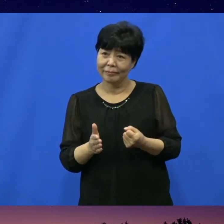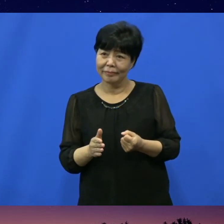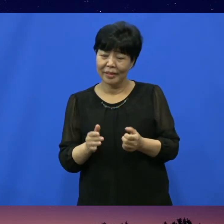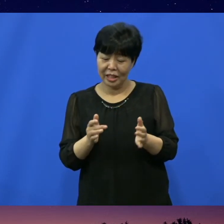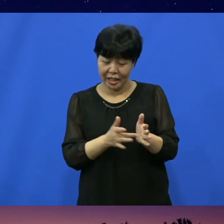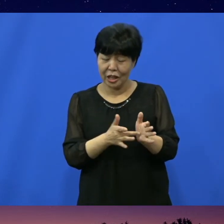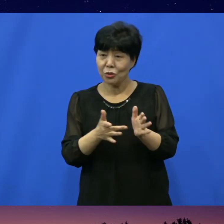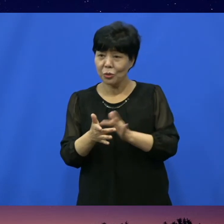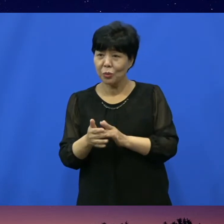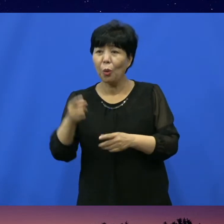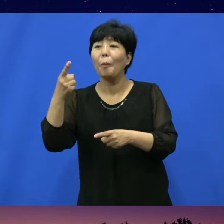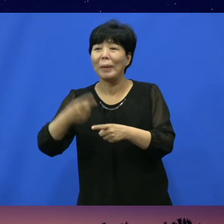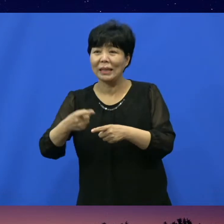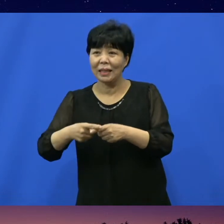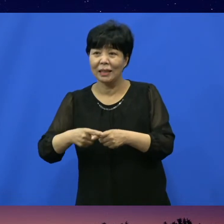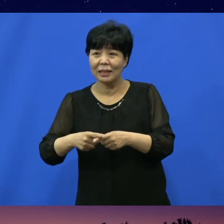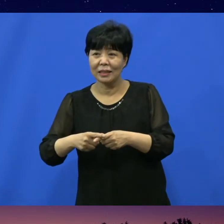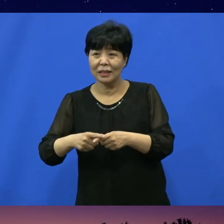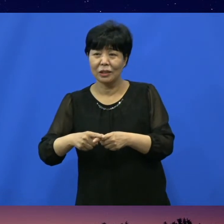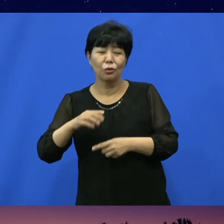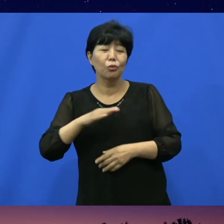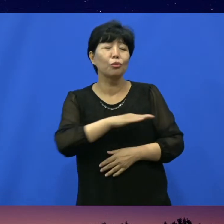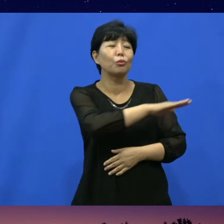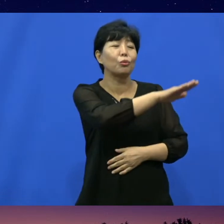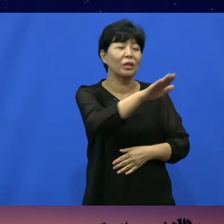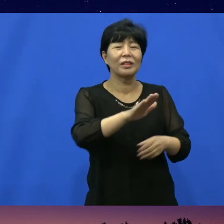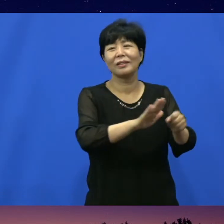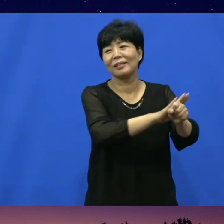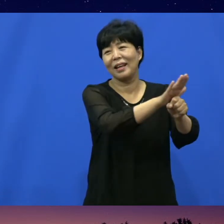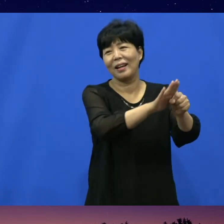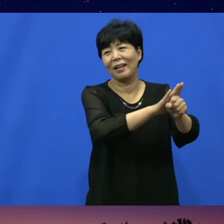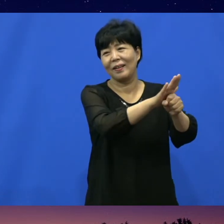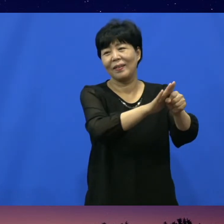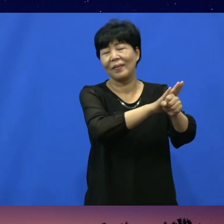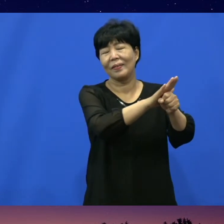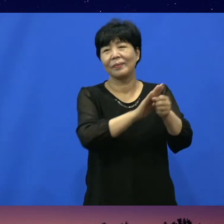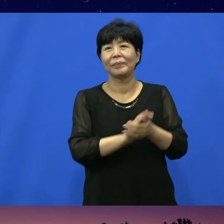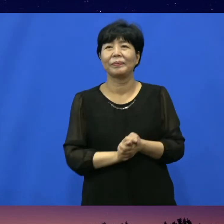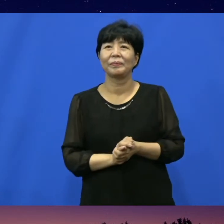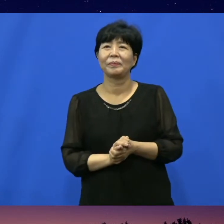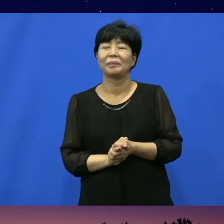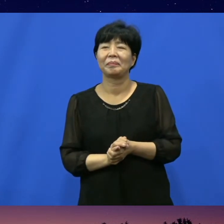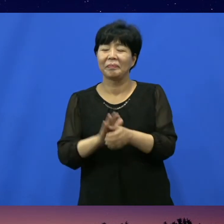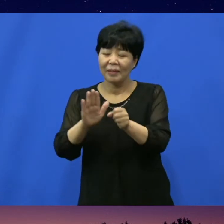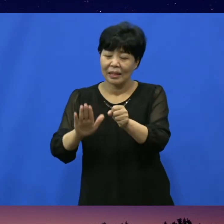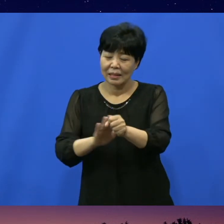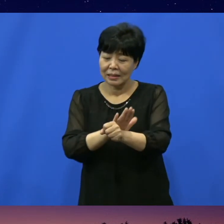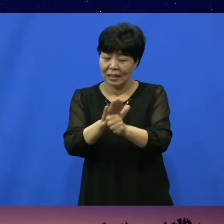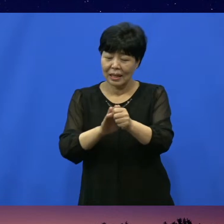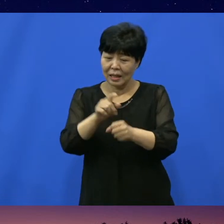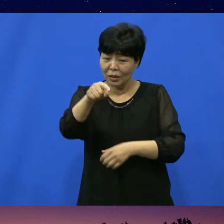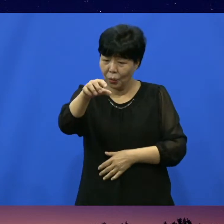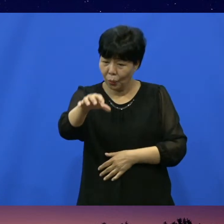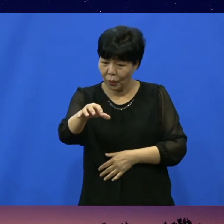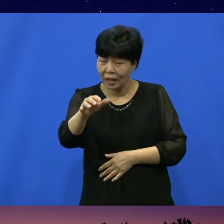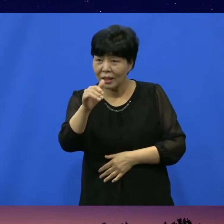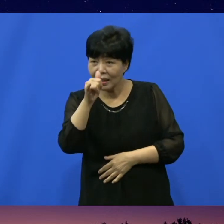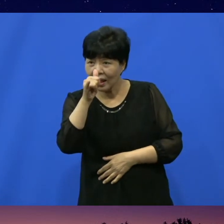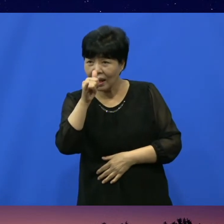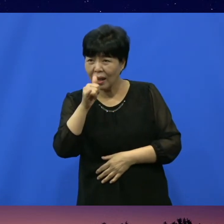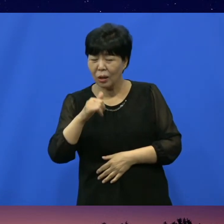거죠. 그래서 내 사랑 안에 거하는 거예요. 자, 오늘 4장 10절에도 그렇죠. 사랑은 여기 있으니 우리가 하나님을 사랑한 것이